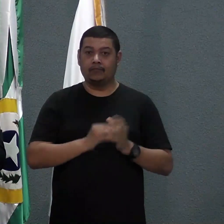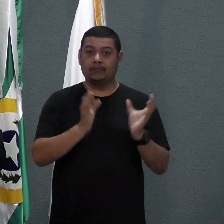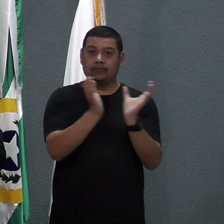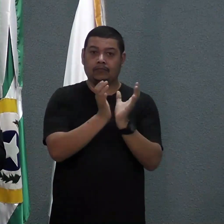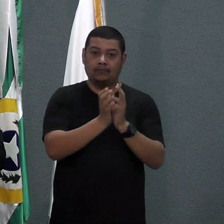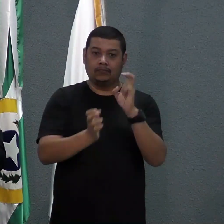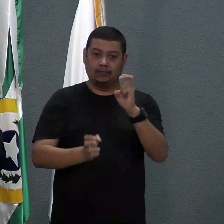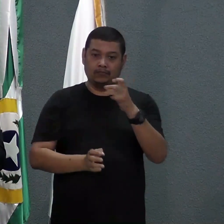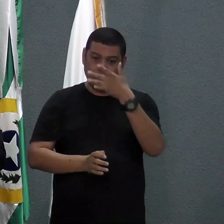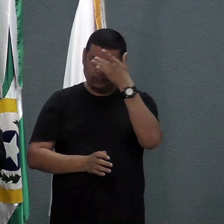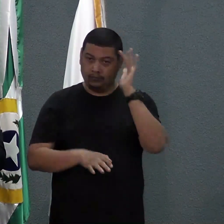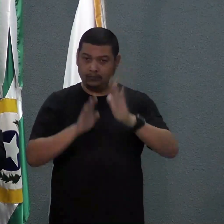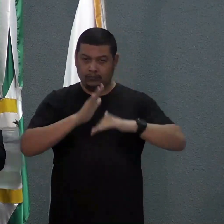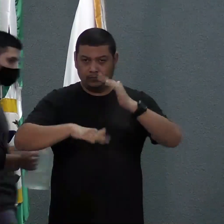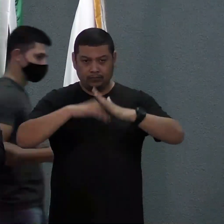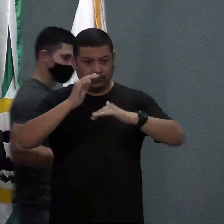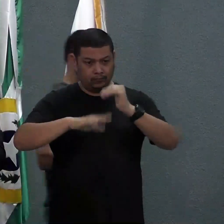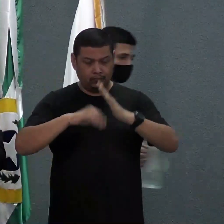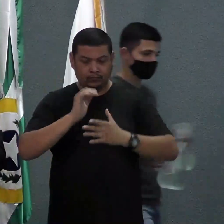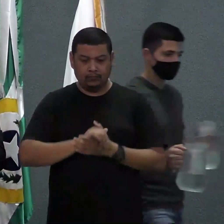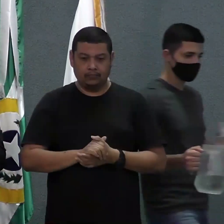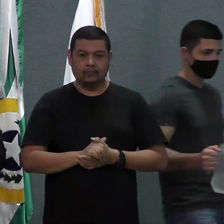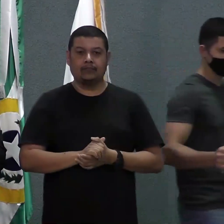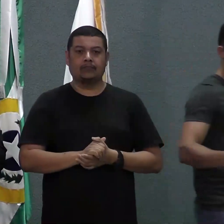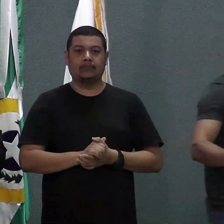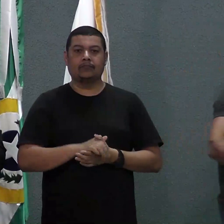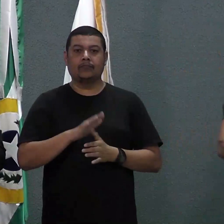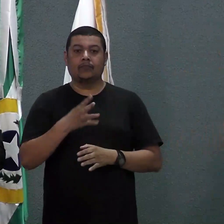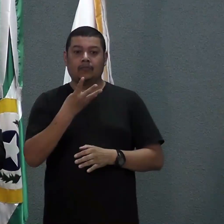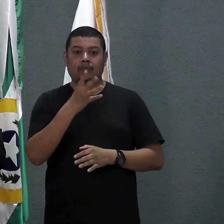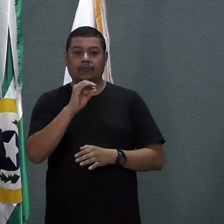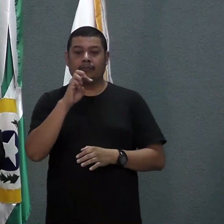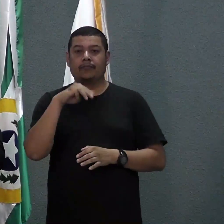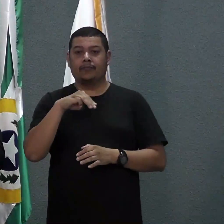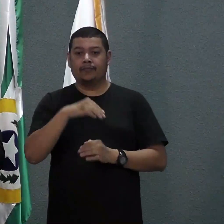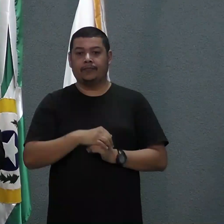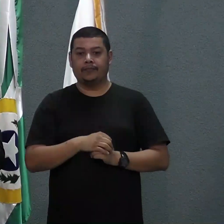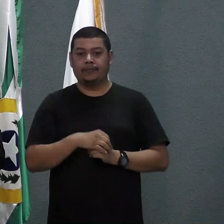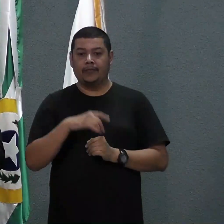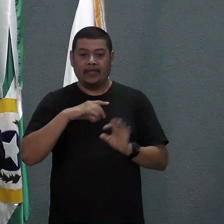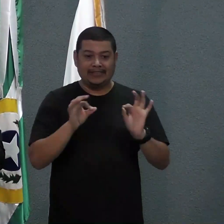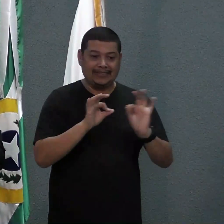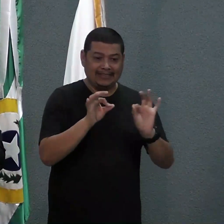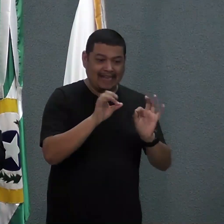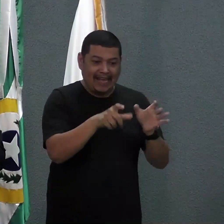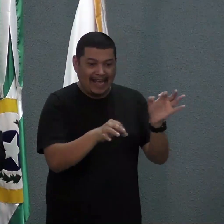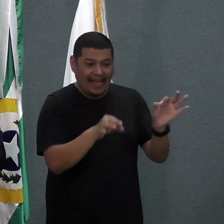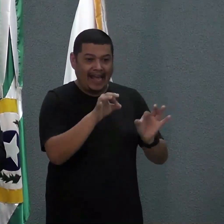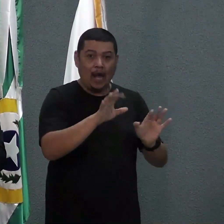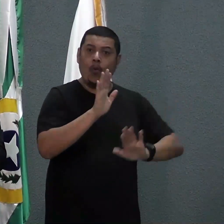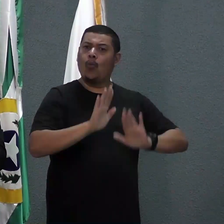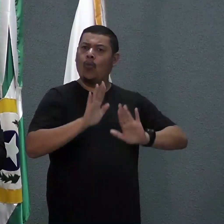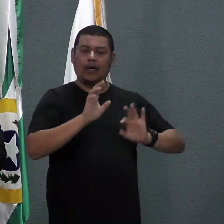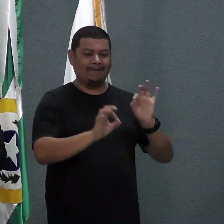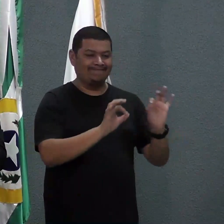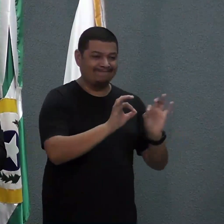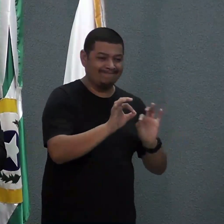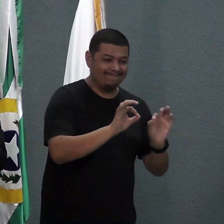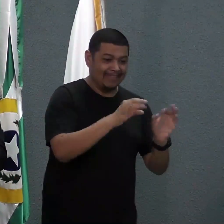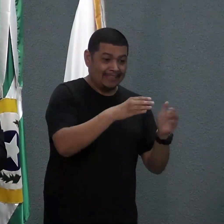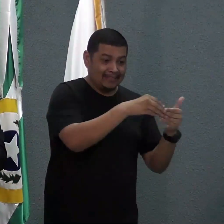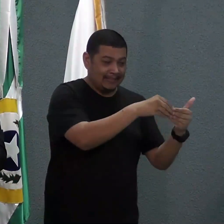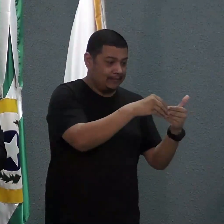5 profissionais da saúde, aproximadamente 40 minutos, retirando ele para